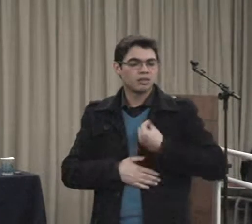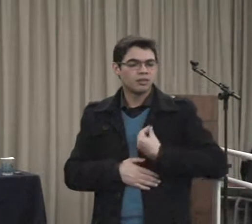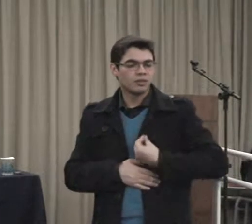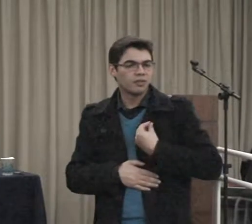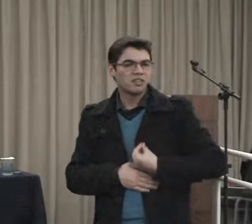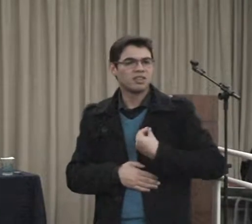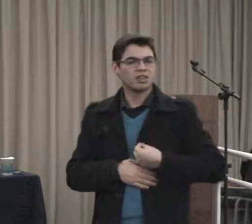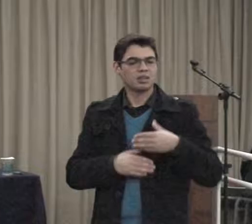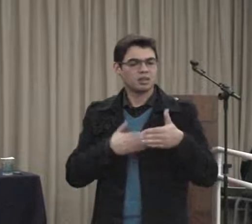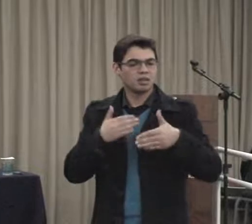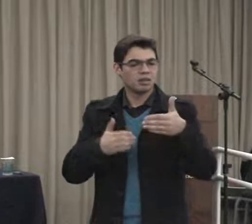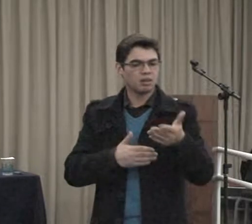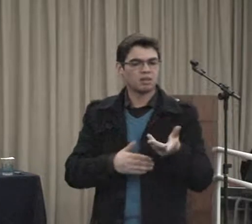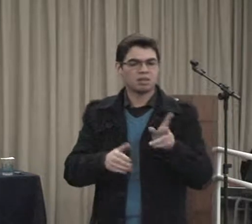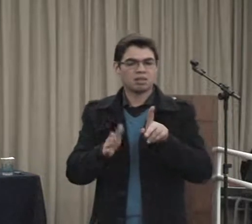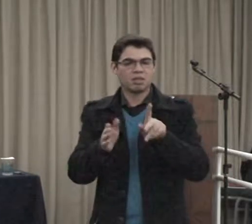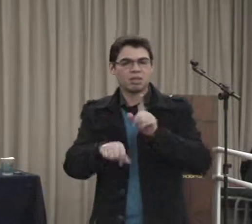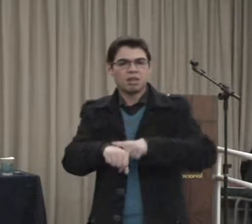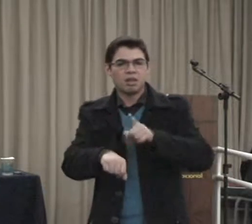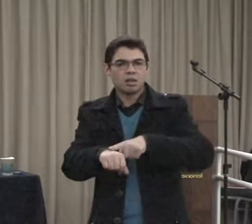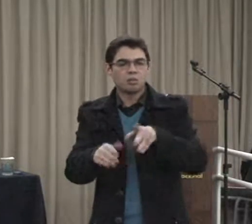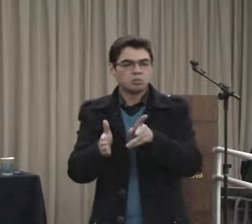com qualquer idade,